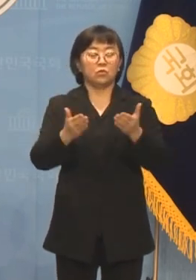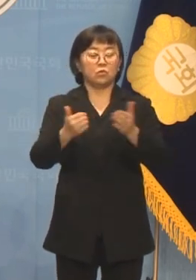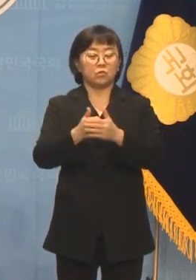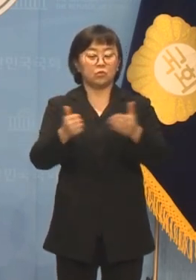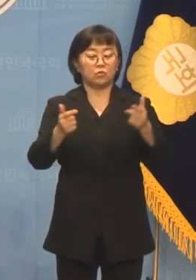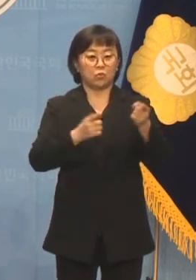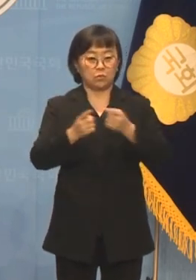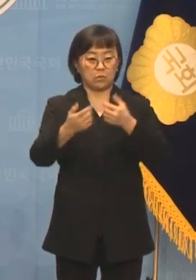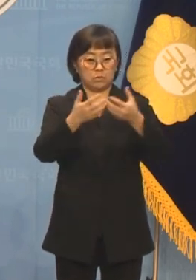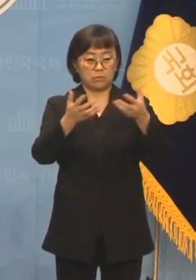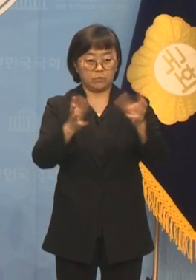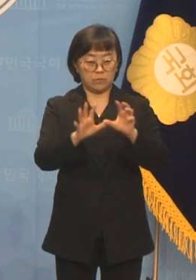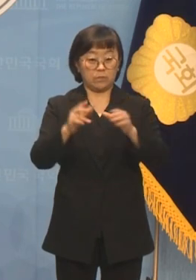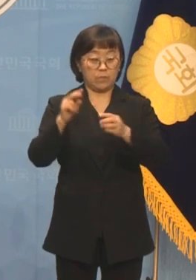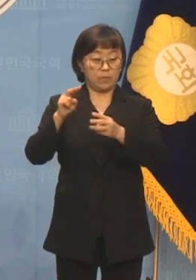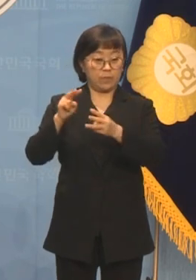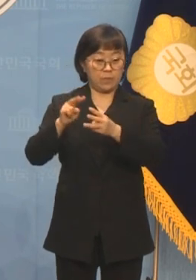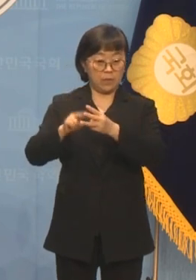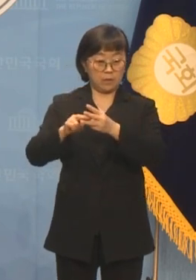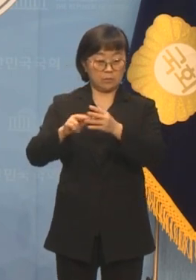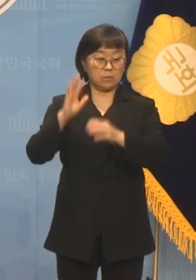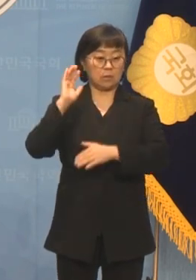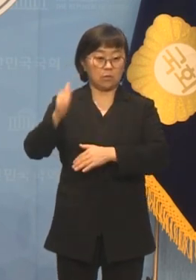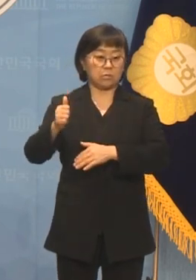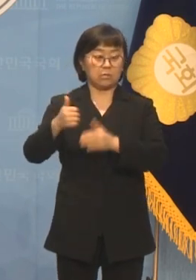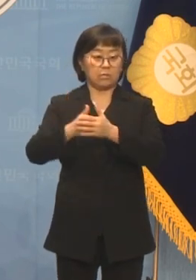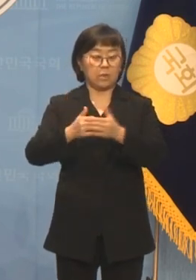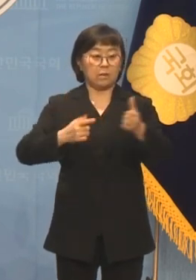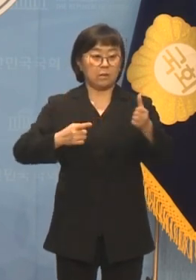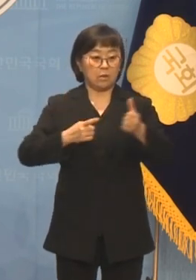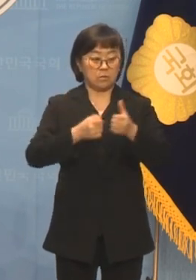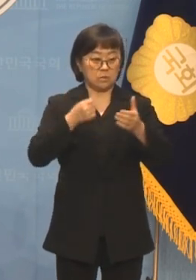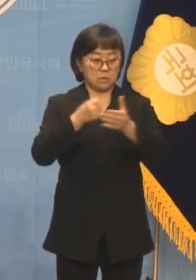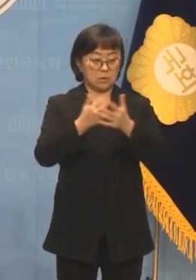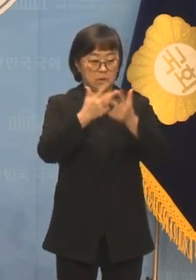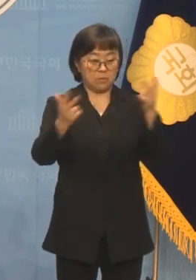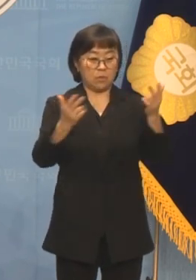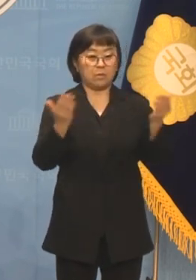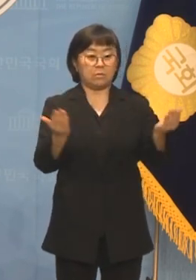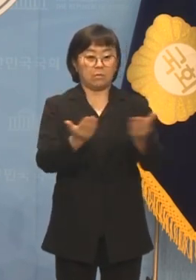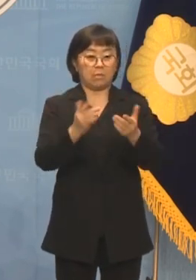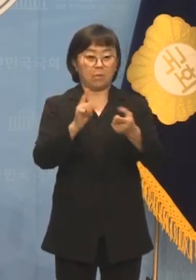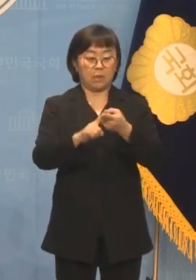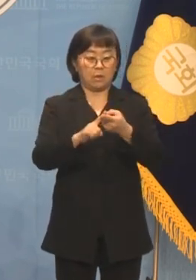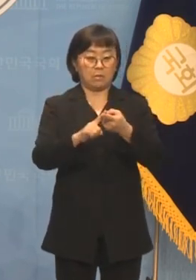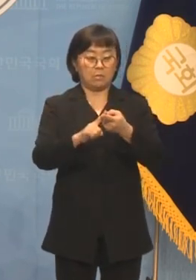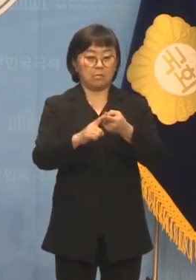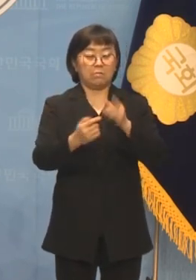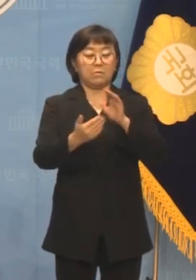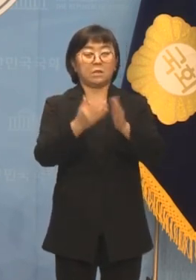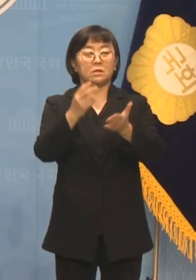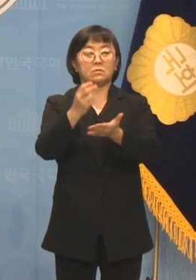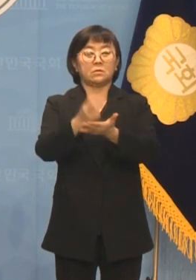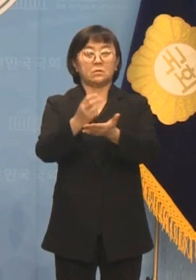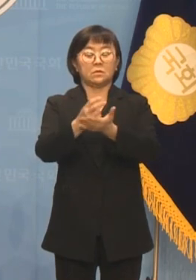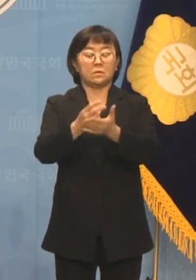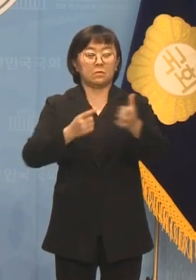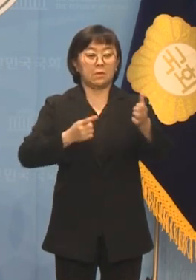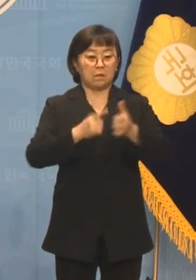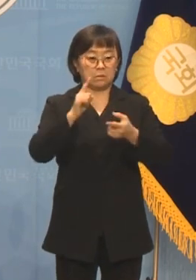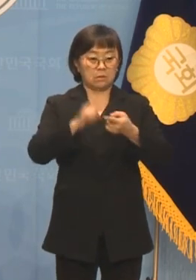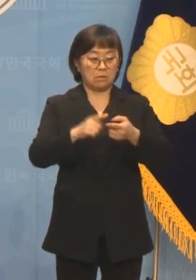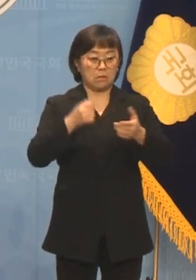산하 대테러센터 또한 대통령이 테러로 규정한 이 대표 사건을 테러 방지법상 테러인지에